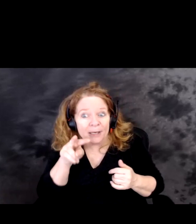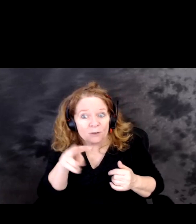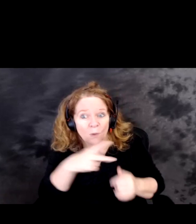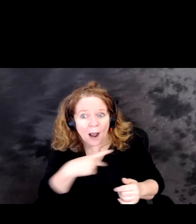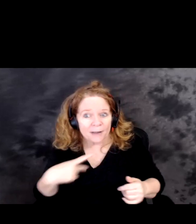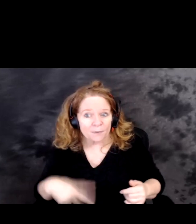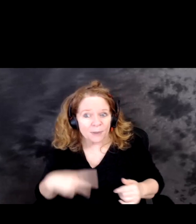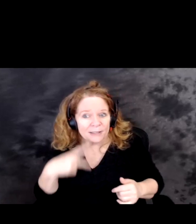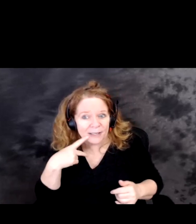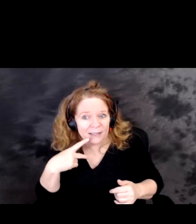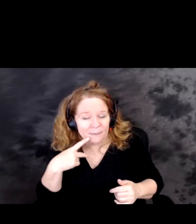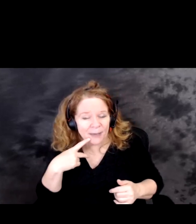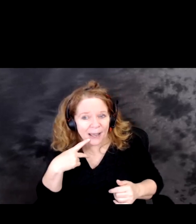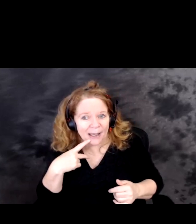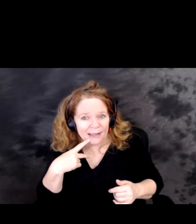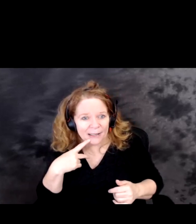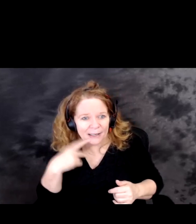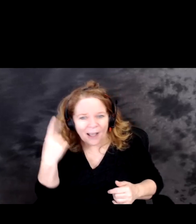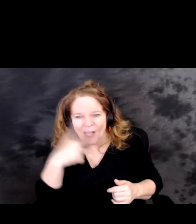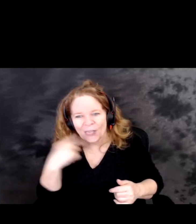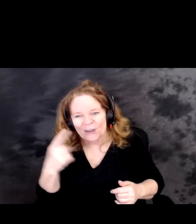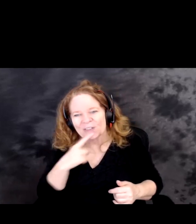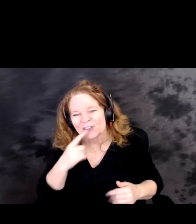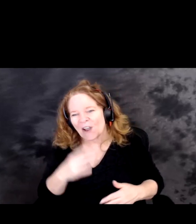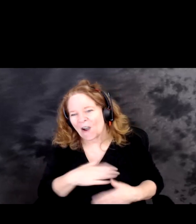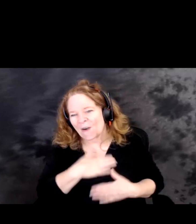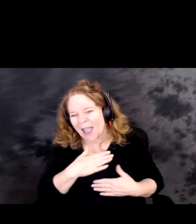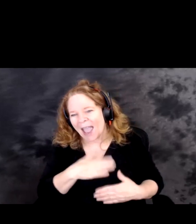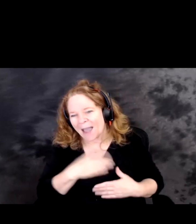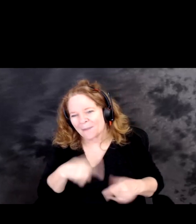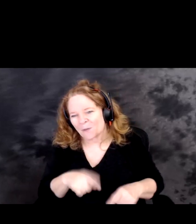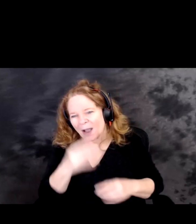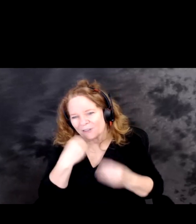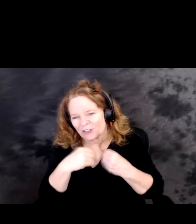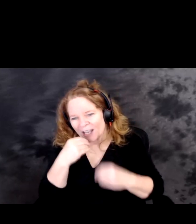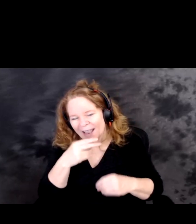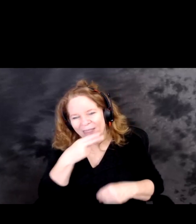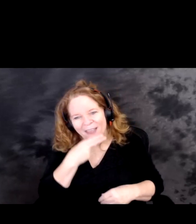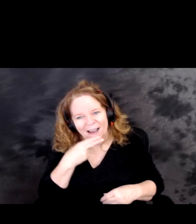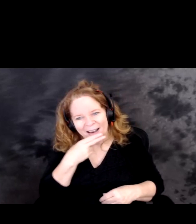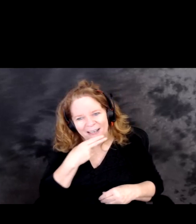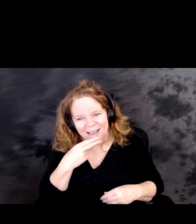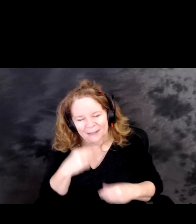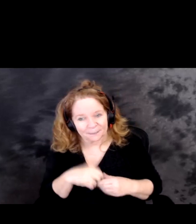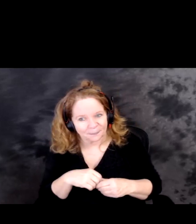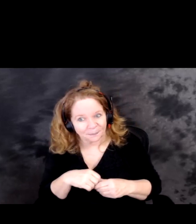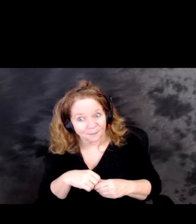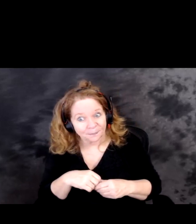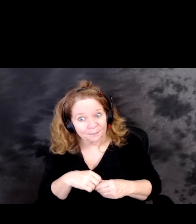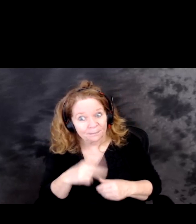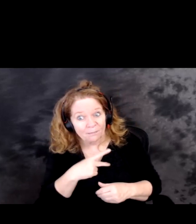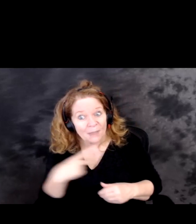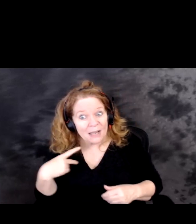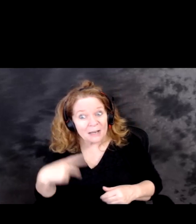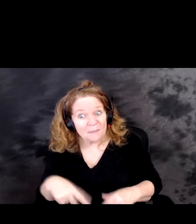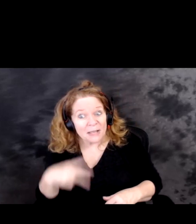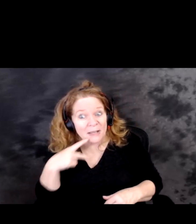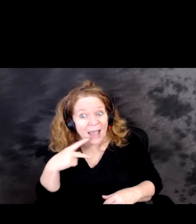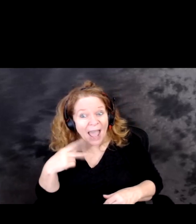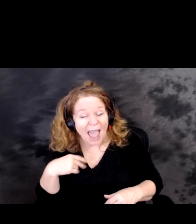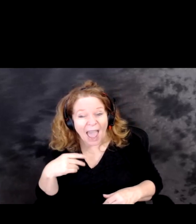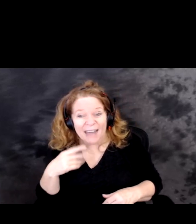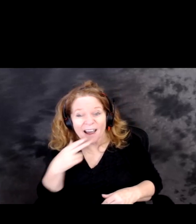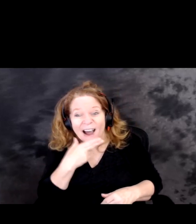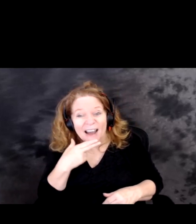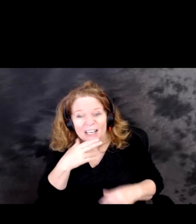abejas estaban observando. La princesa Peggy se veía muy feliz mientras comía la miel. Tenía